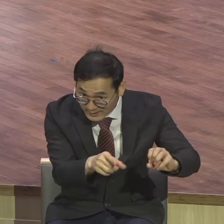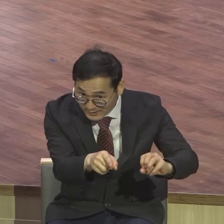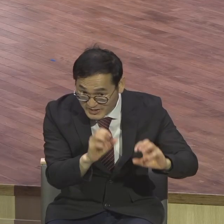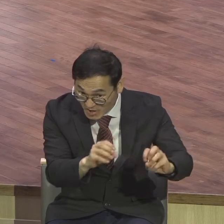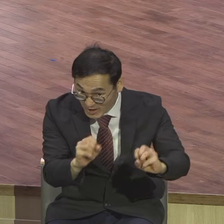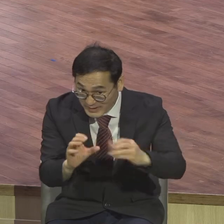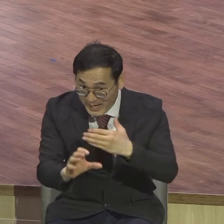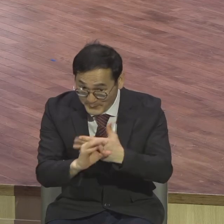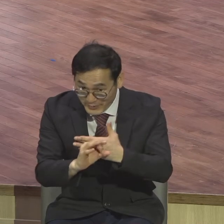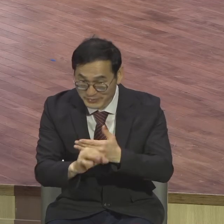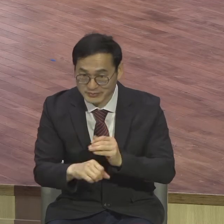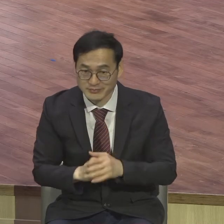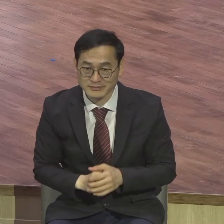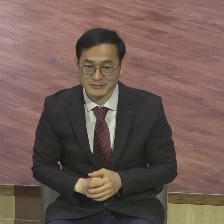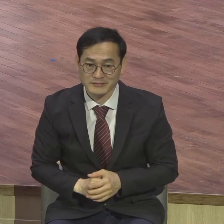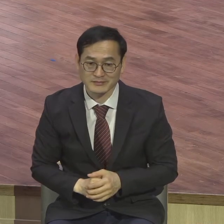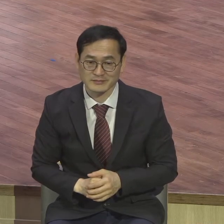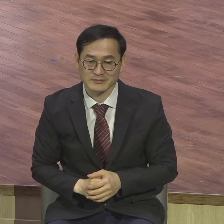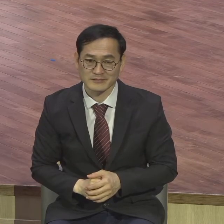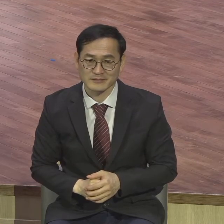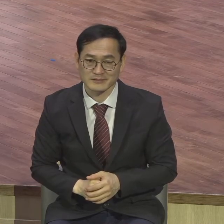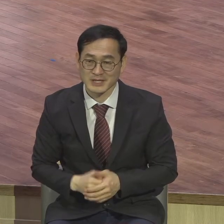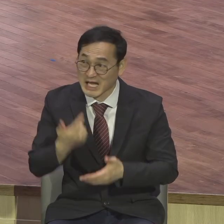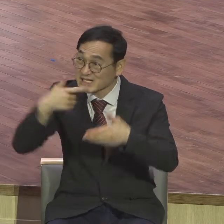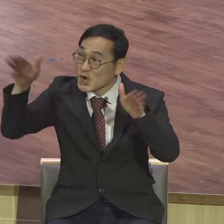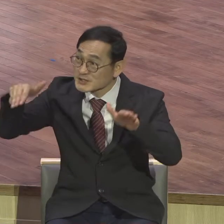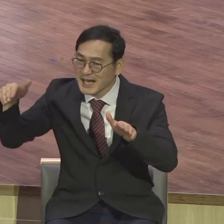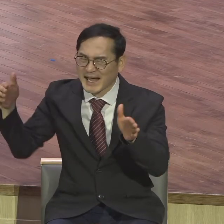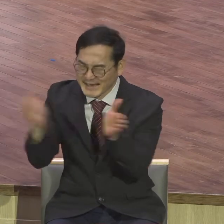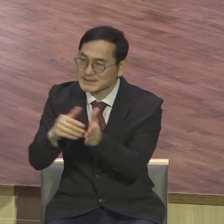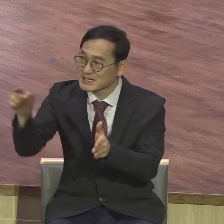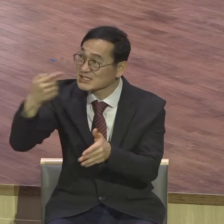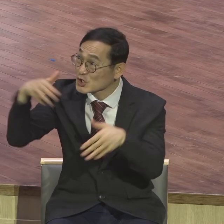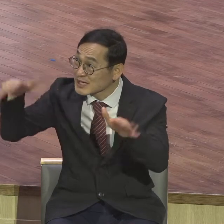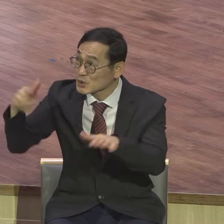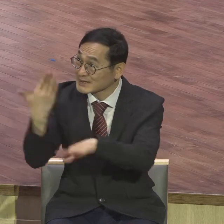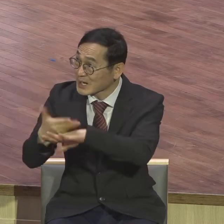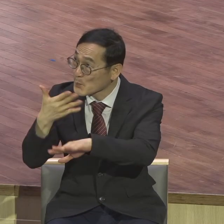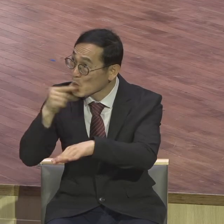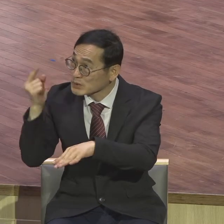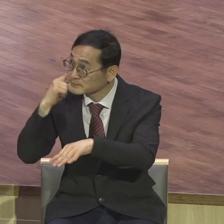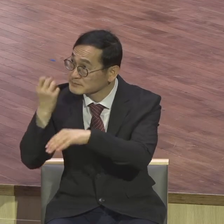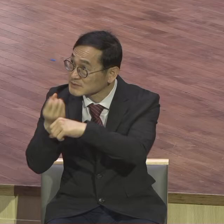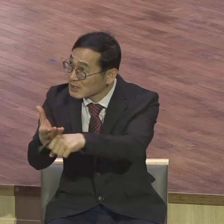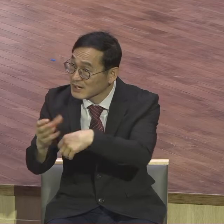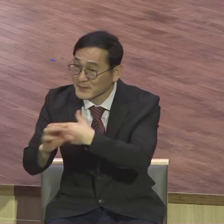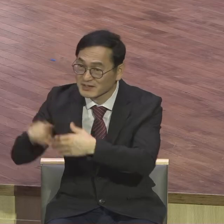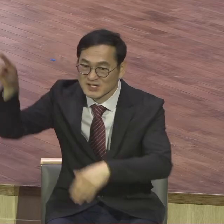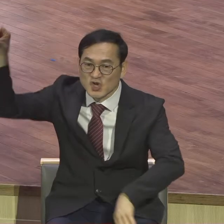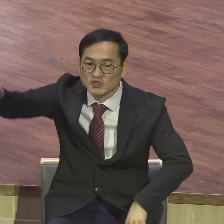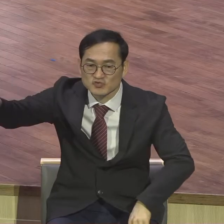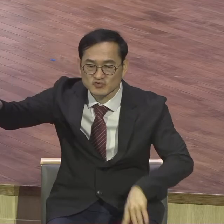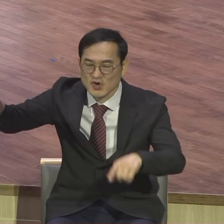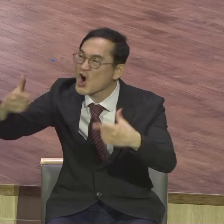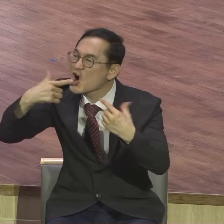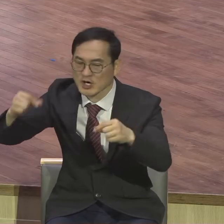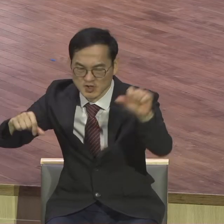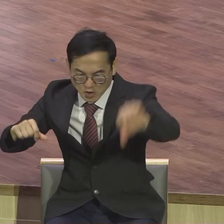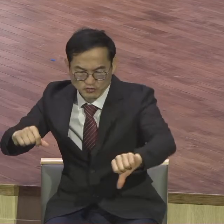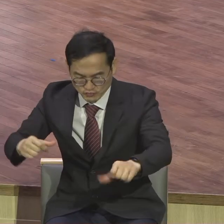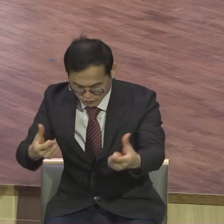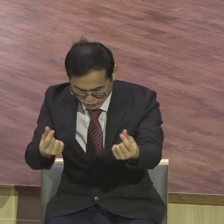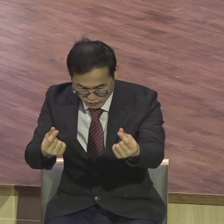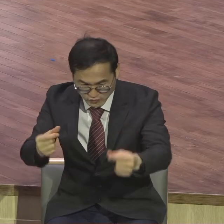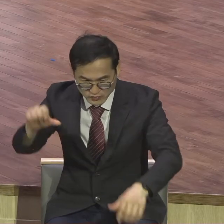하늘로부터 온 천사라 할지라도 뭐라 그랬어요? 저주를 받을 것이다 그랬어요. 무슨 말이죠?